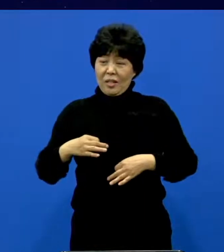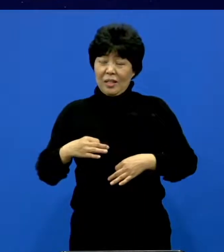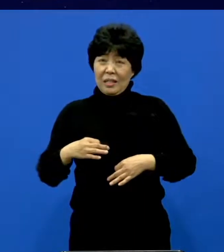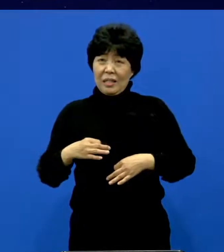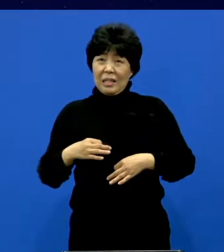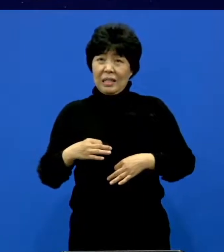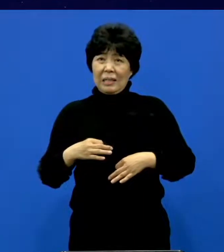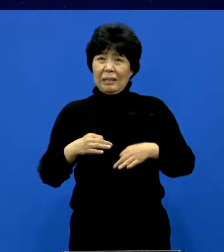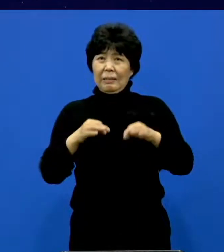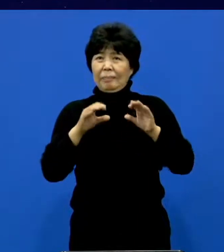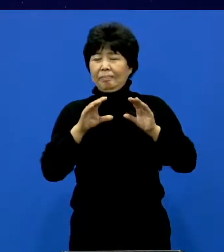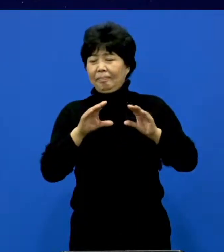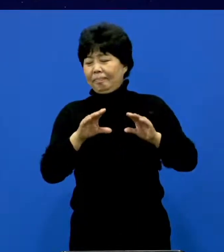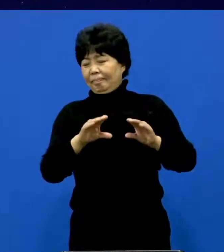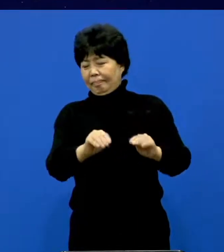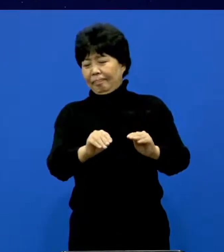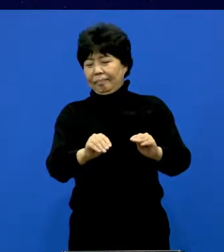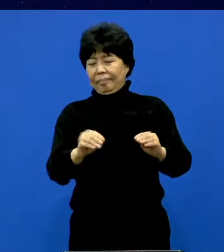길을 알고 있었던 거죠.